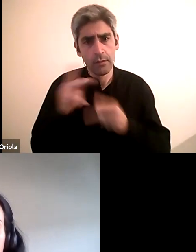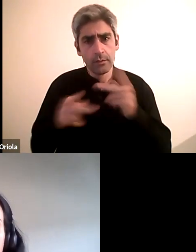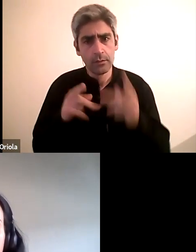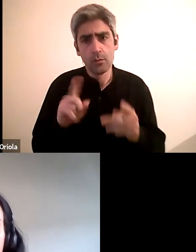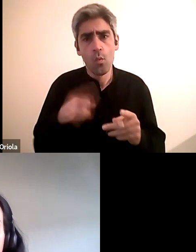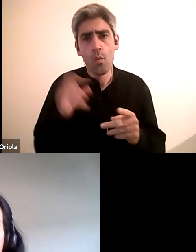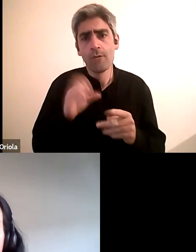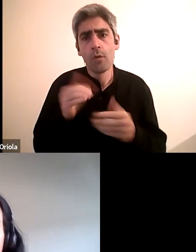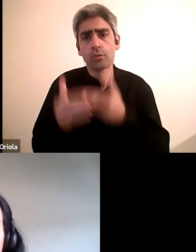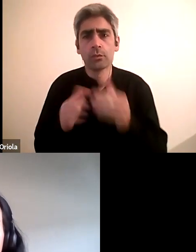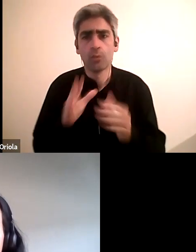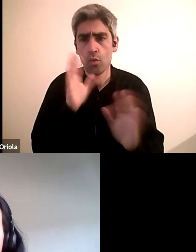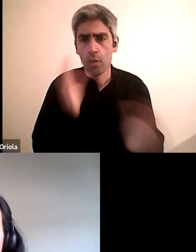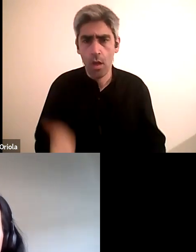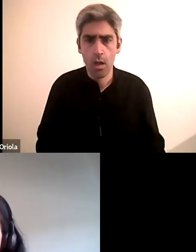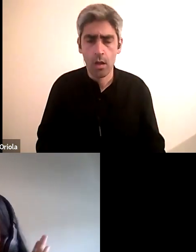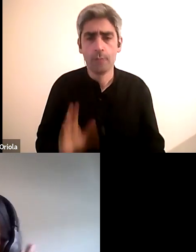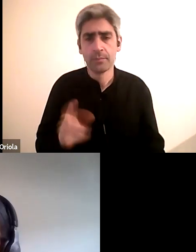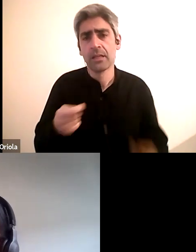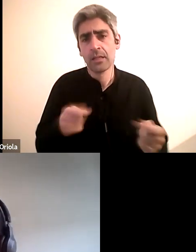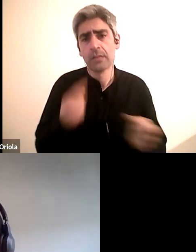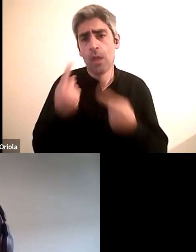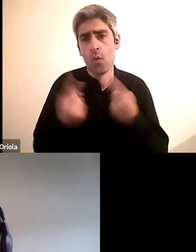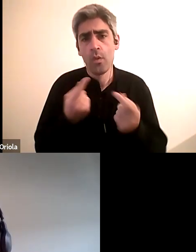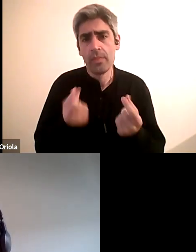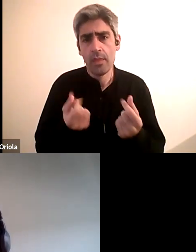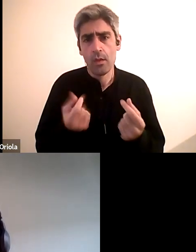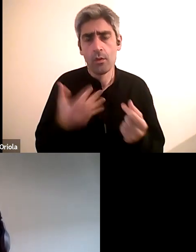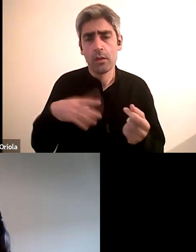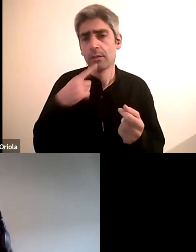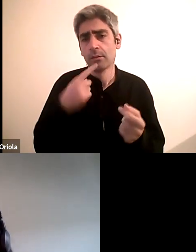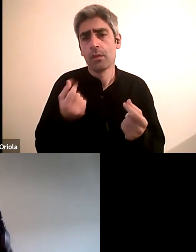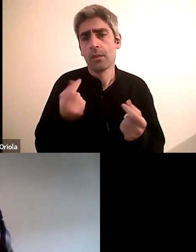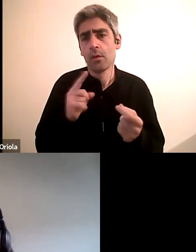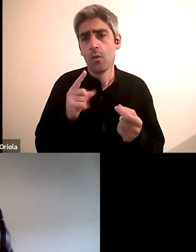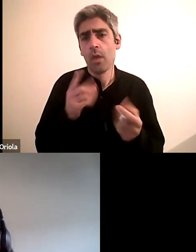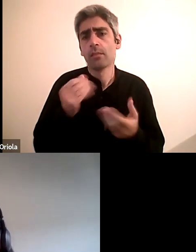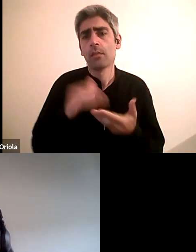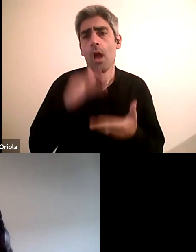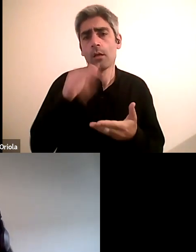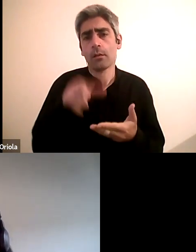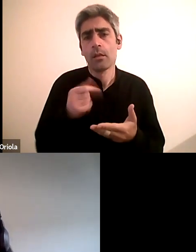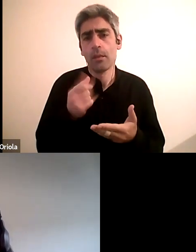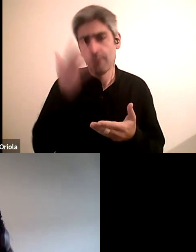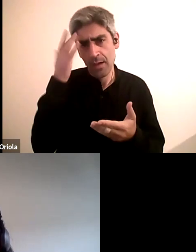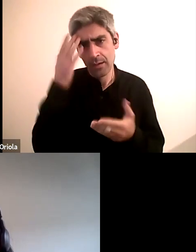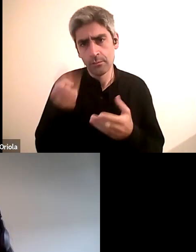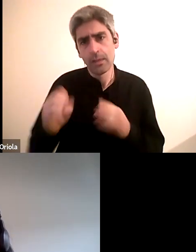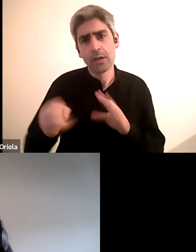há outro processo de lá chegar. E aí tem que se gastar algum dinheiro. O que eu queria dizer é que o dinheiro não é tanto como isso e o dinheiro é muito facilmente